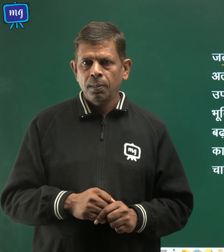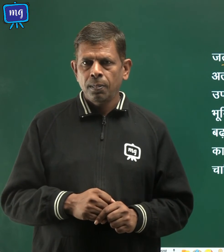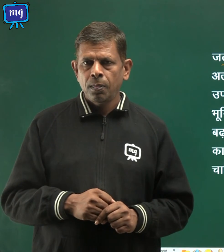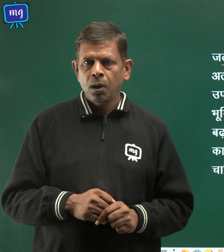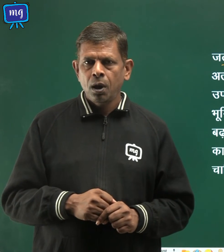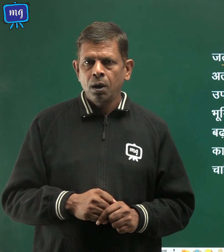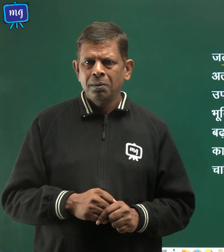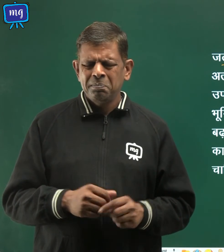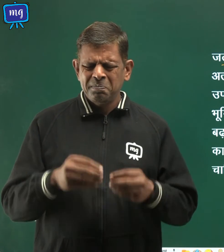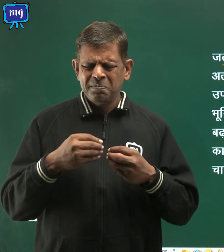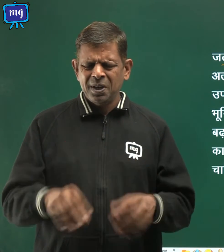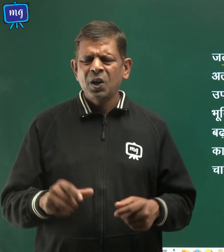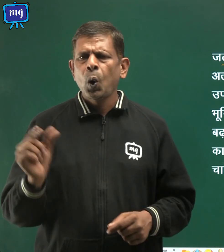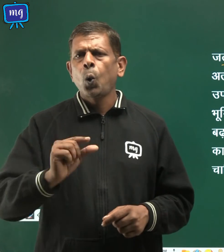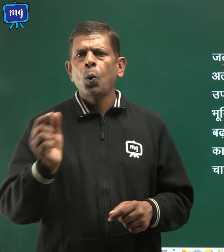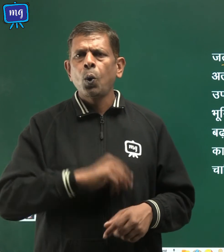अनावश्यक उपयोग